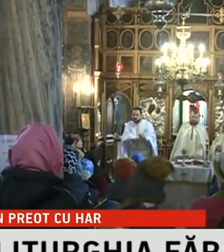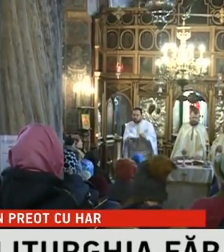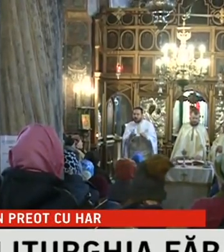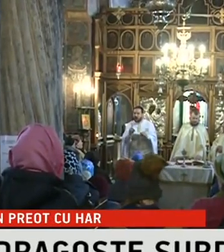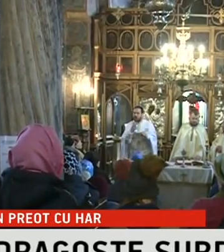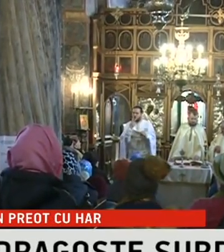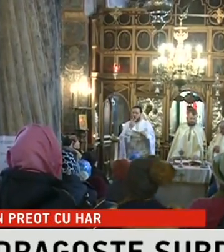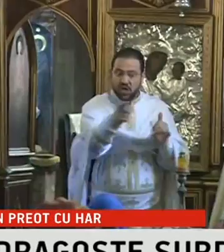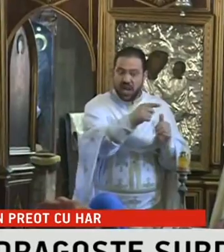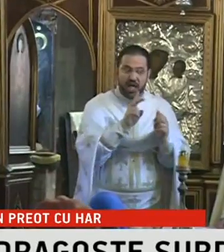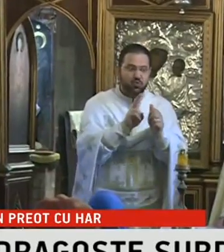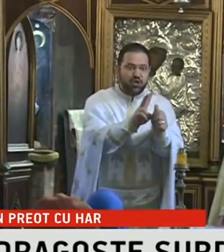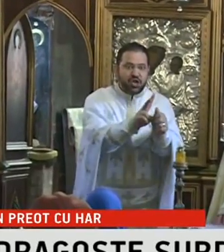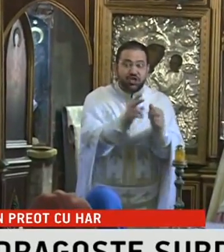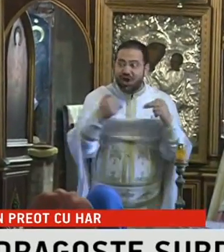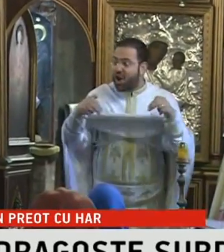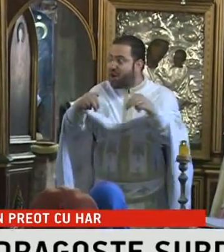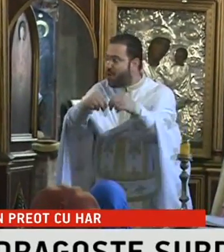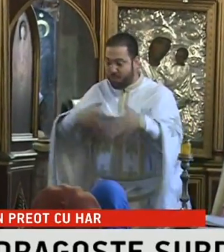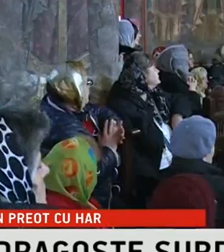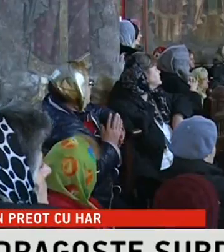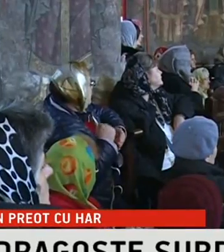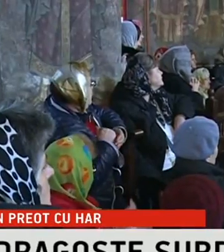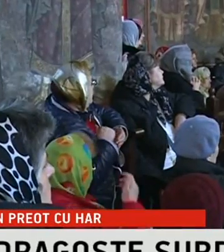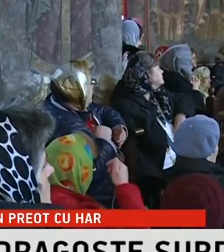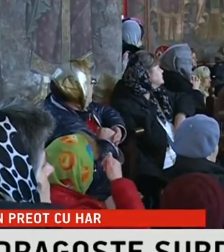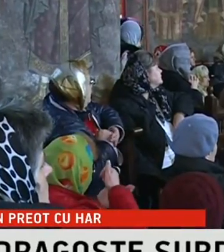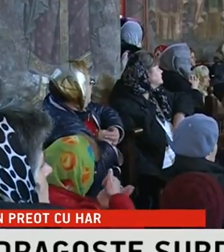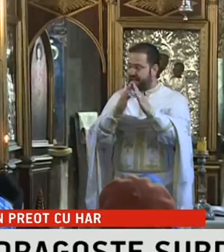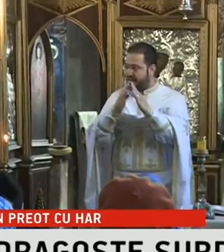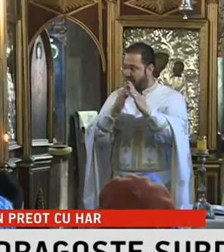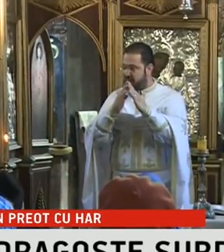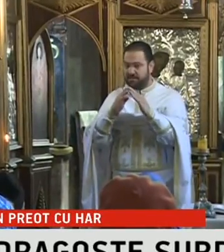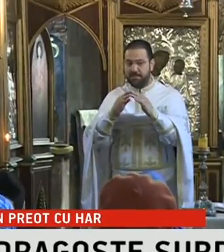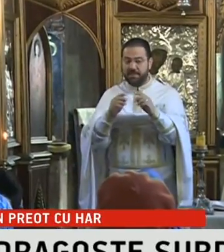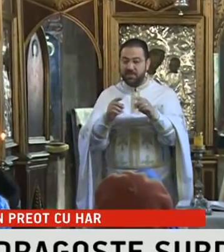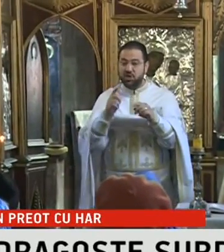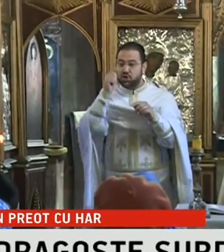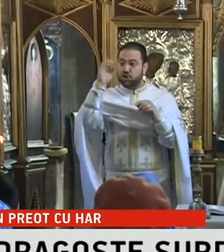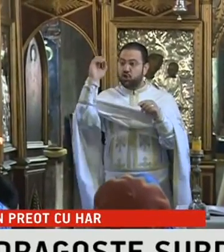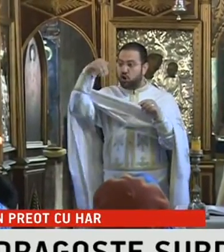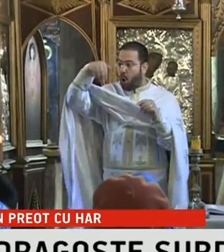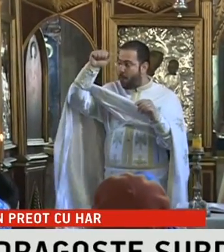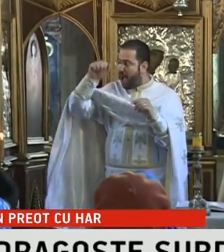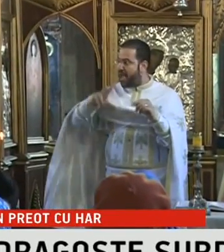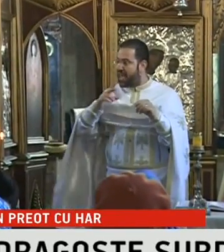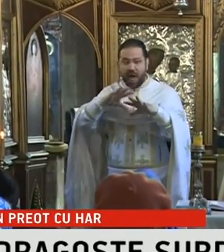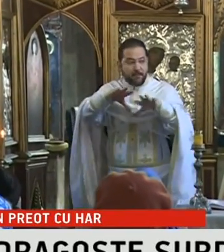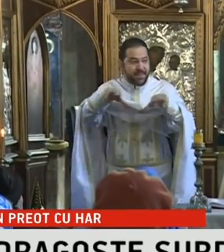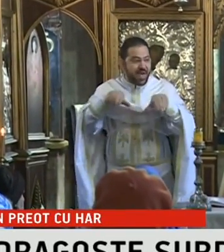adună zilnic la slujbele pentru surdomuți, ținută de preotul Ilie, unice în capitală. Împreună cu ei și